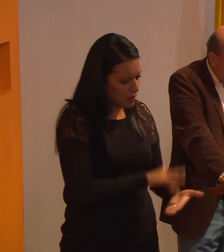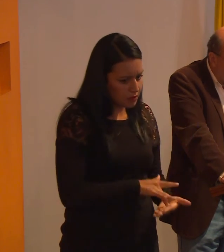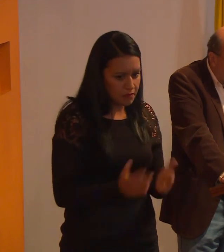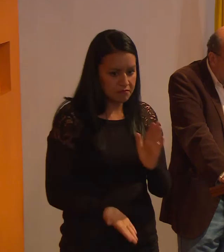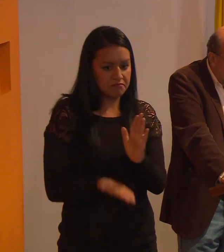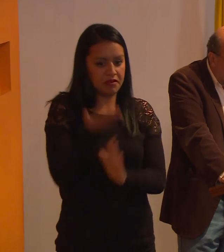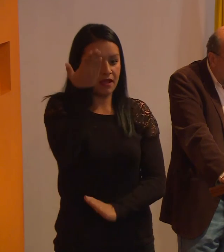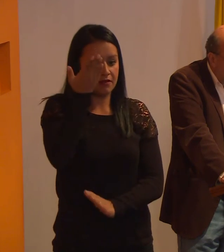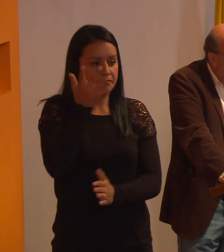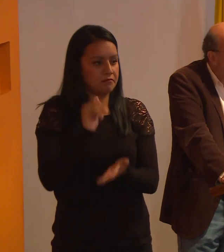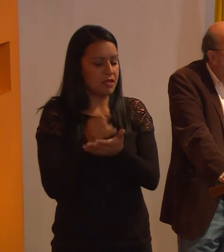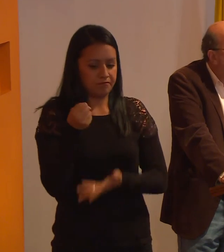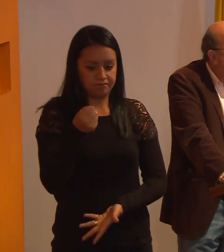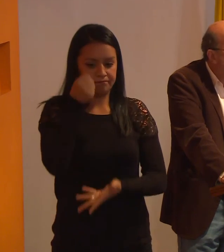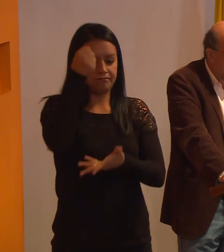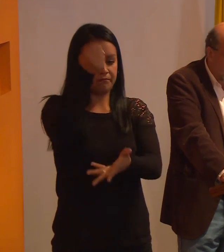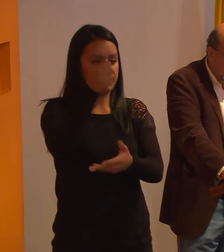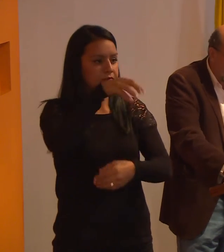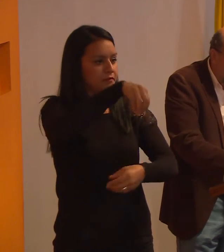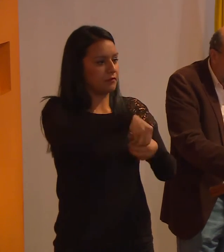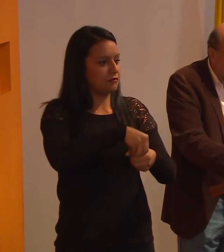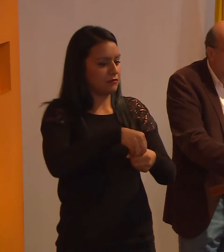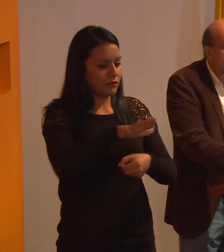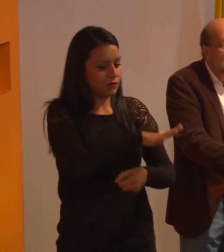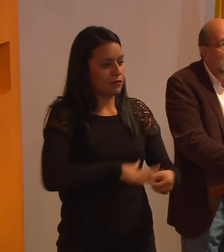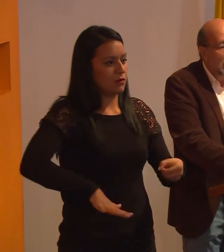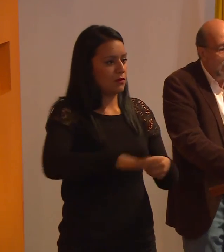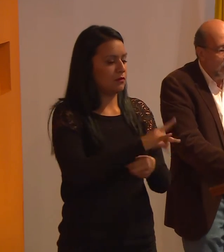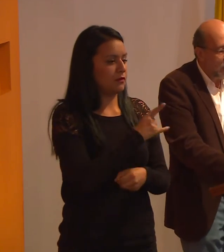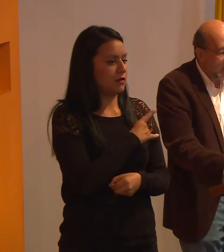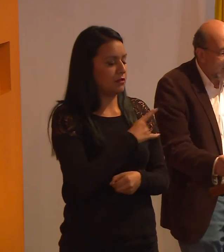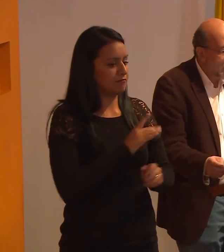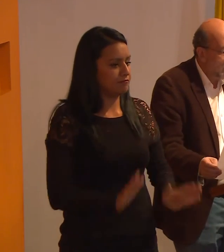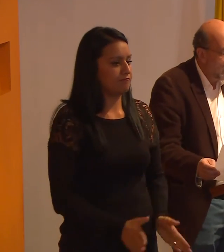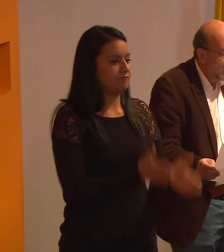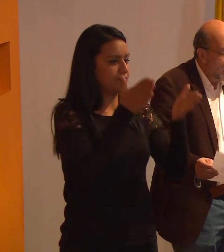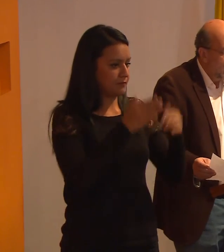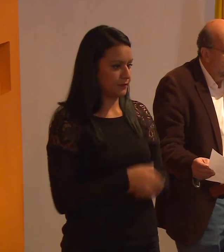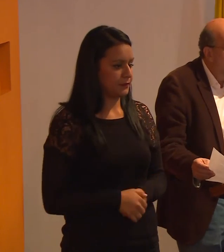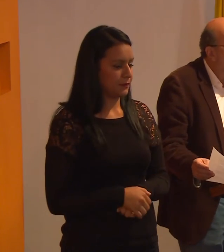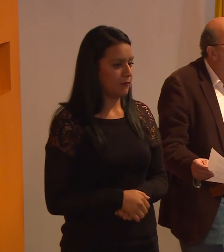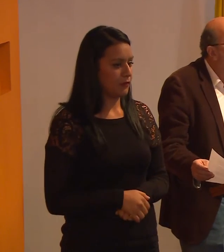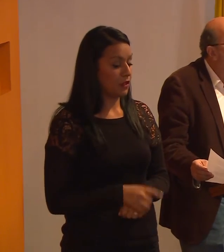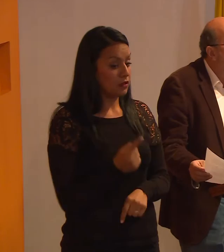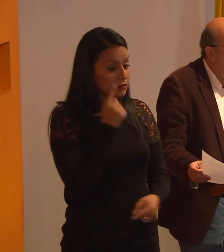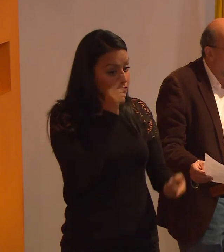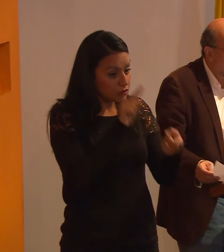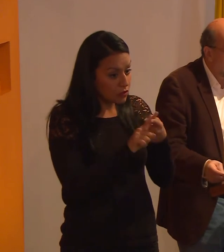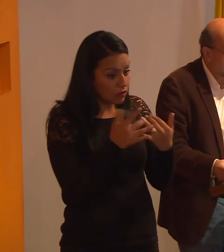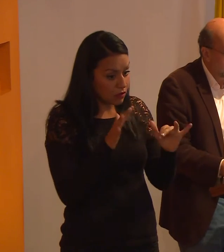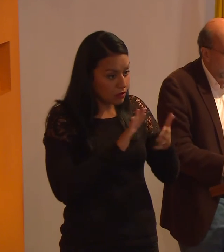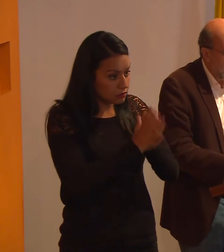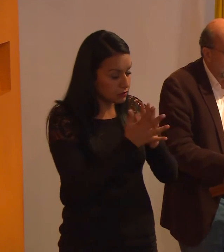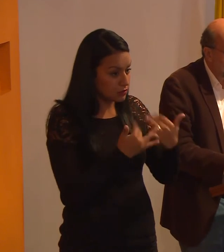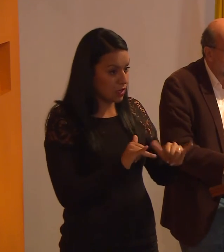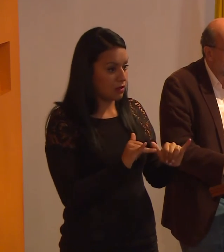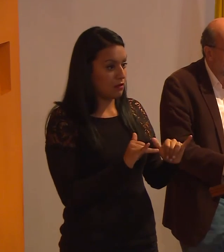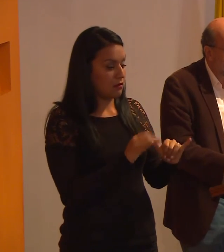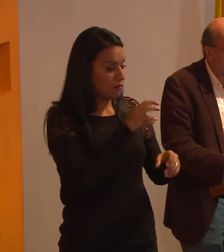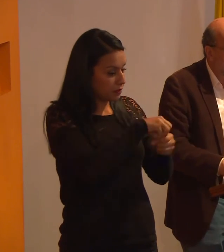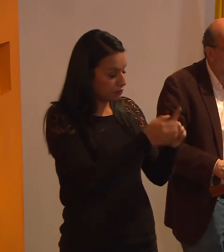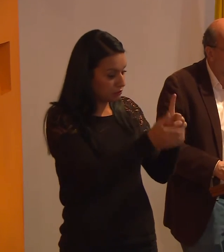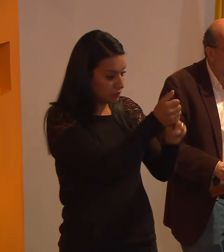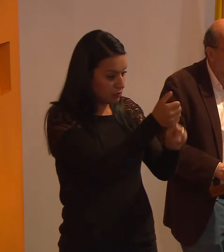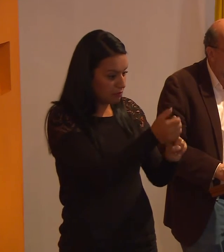incrementamos la valorización del patrimonio. Con ello, no solo cerramos